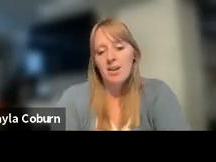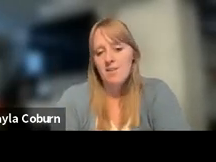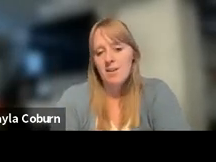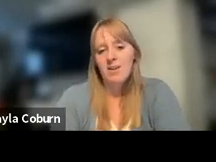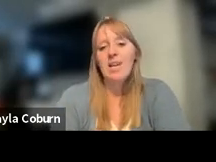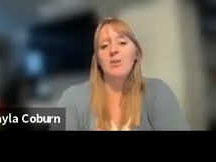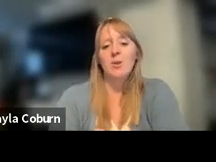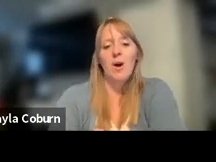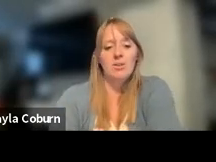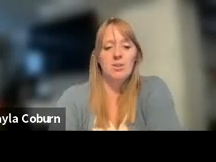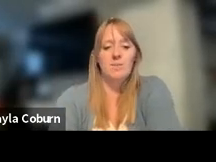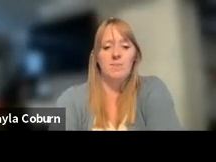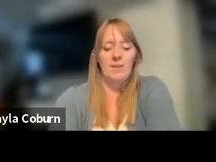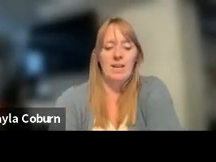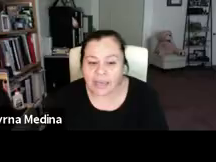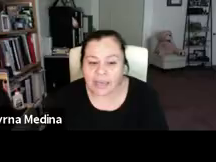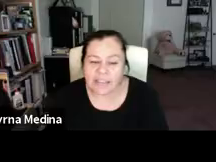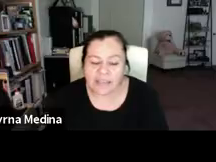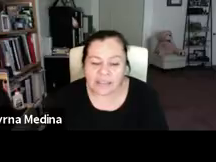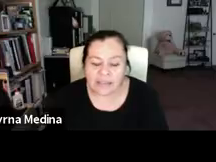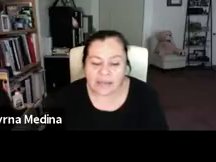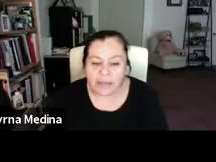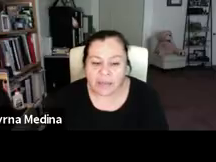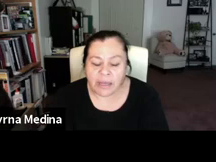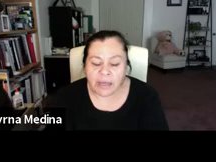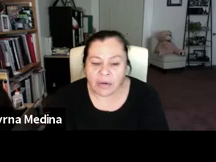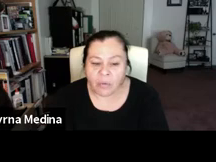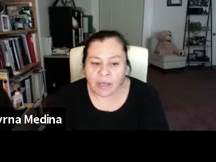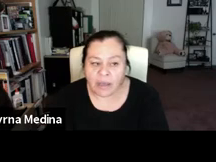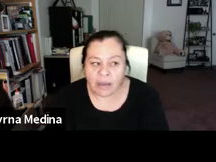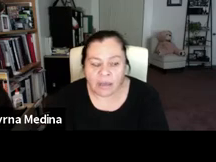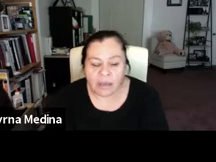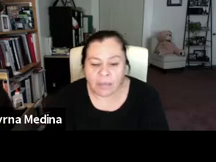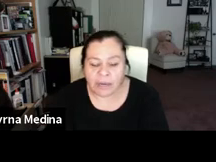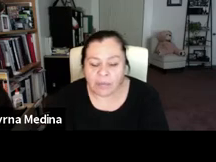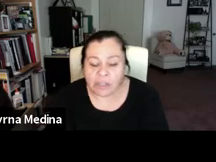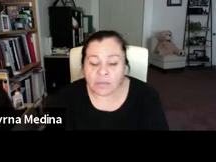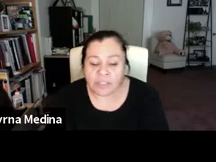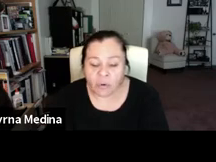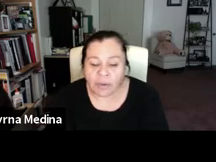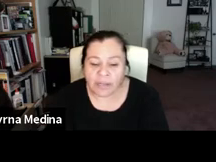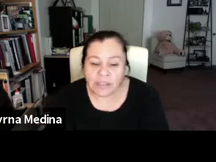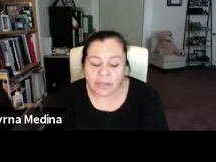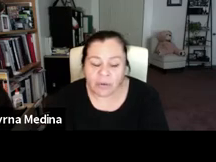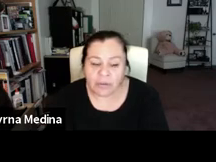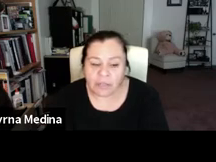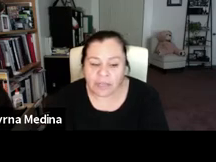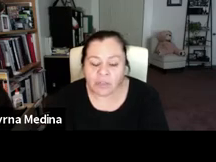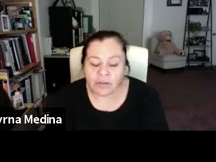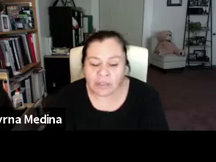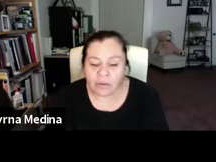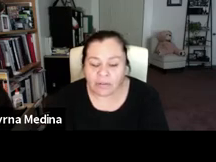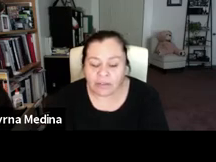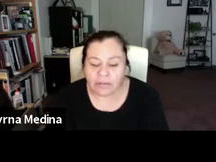still a very fun video to watch. Este sería para una para niños más jóvenes, pero es